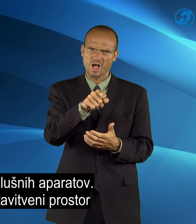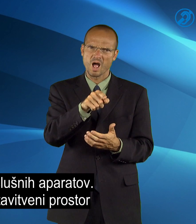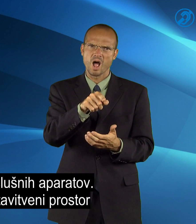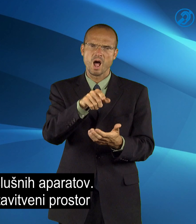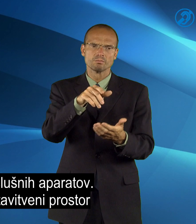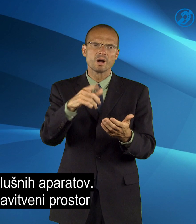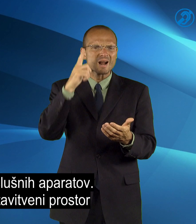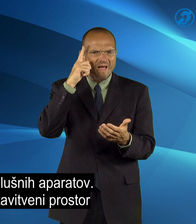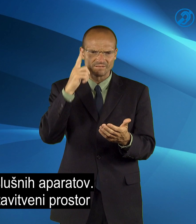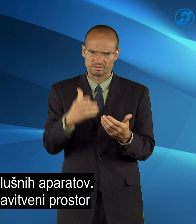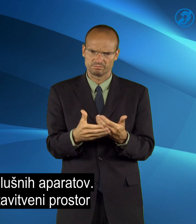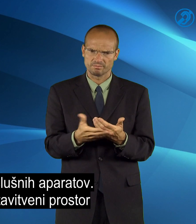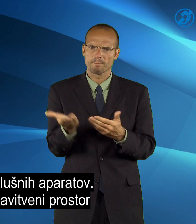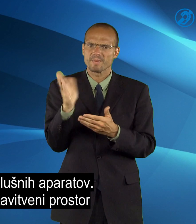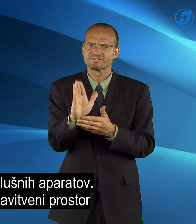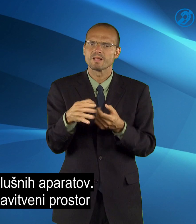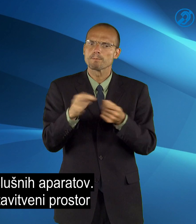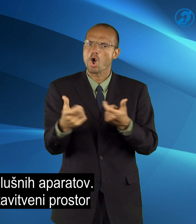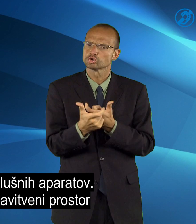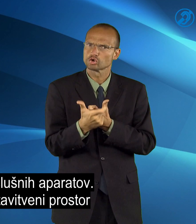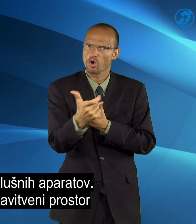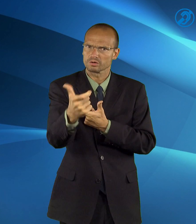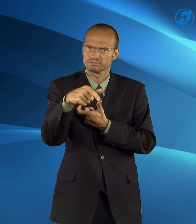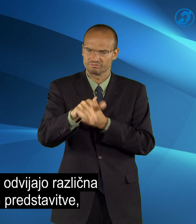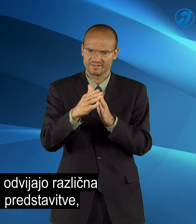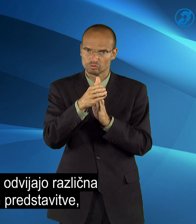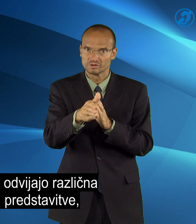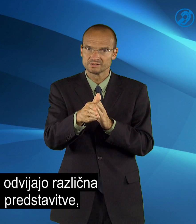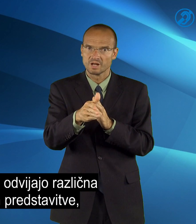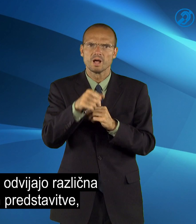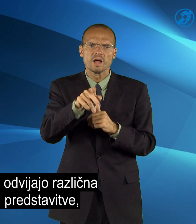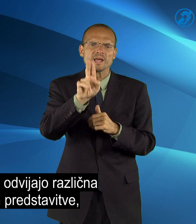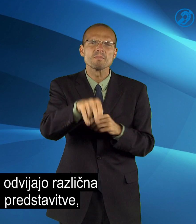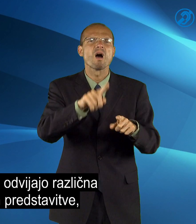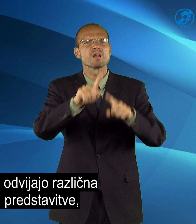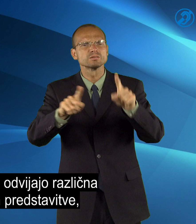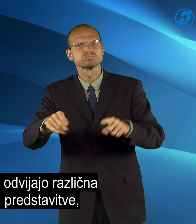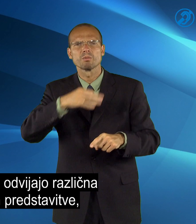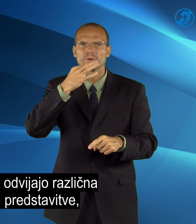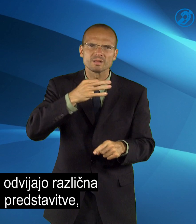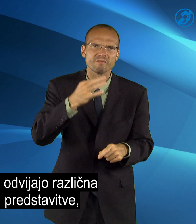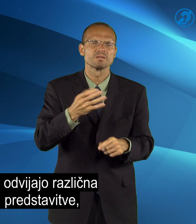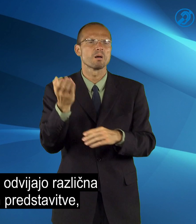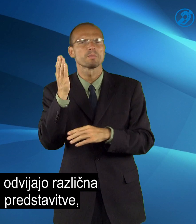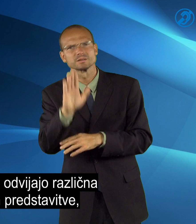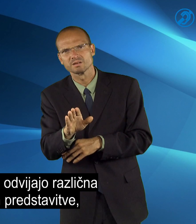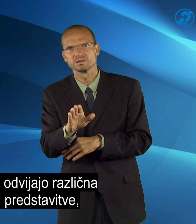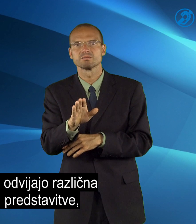Osrednji predstavitveni prostor knjižnice, kjer se odvijajo različna predavanja in predstavitve, je opremljen s slušno